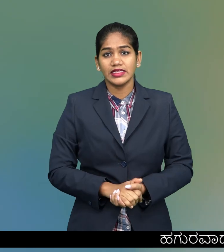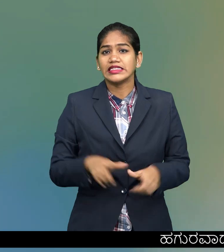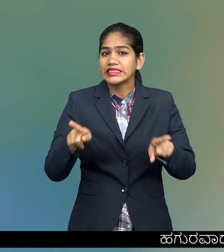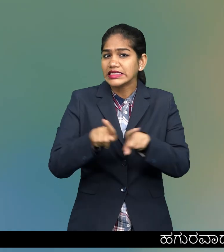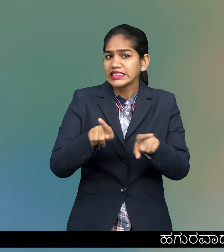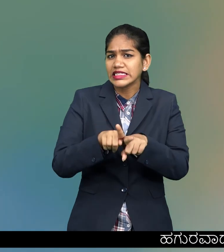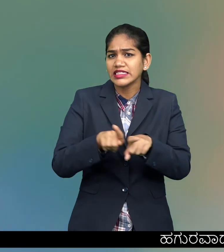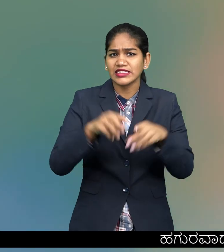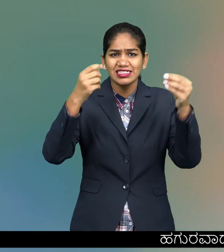ಹಗುರವಾದ ಪ್ರದೇಶಗಳು ಉತ್ತಮ